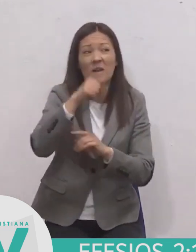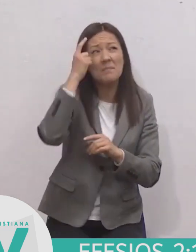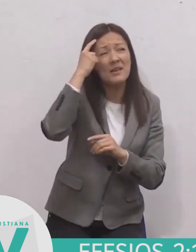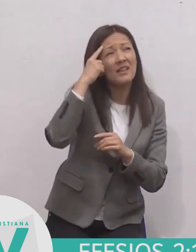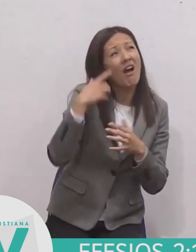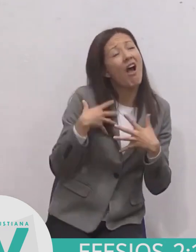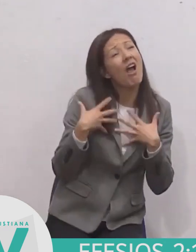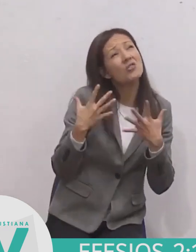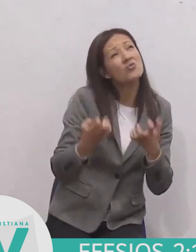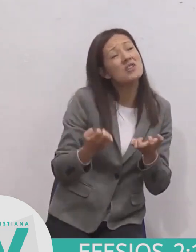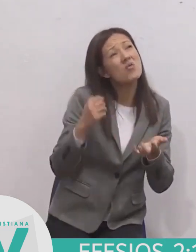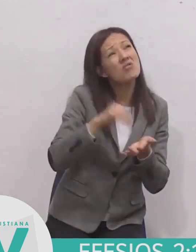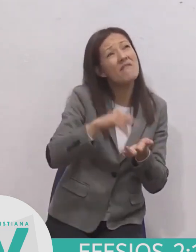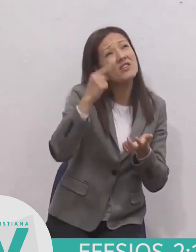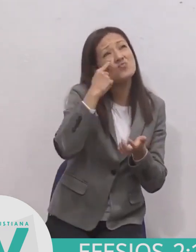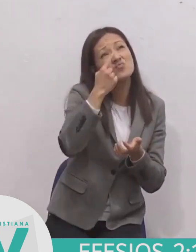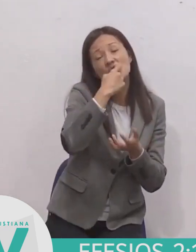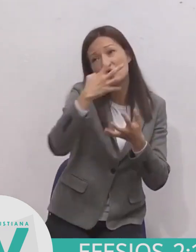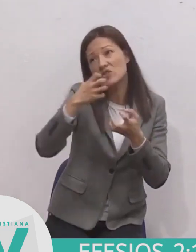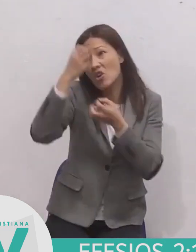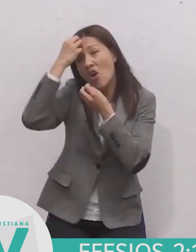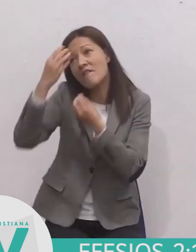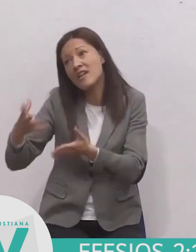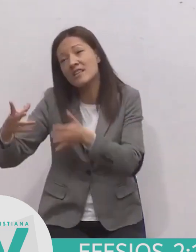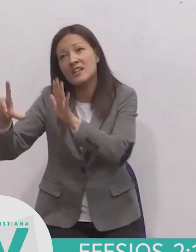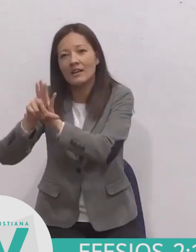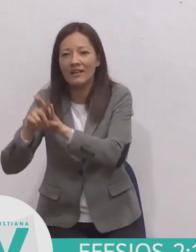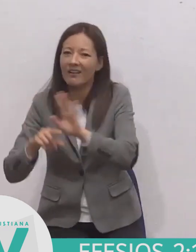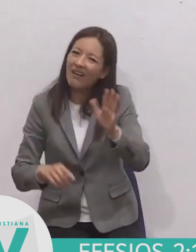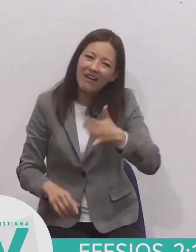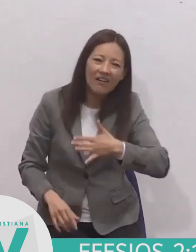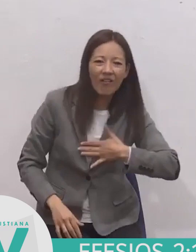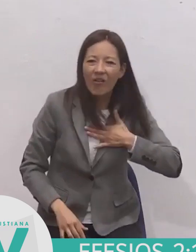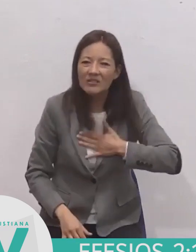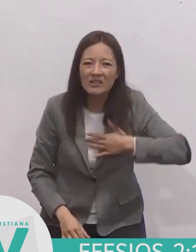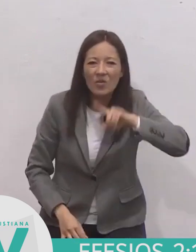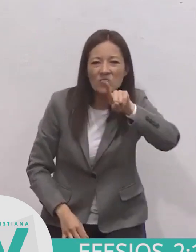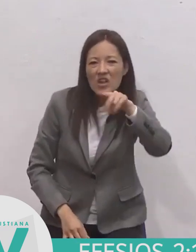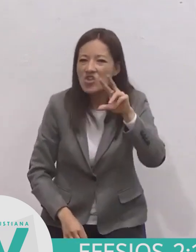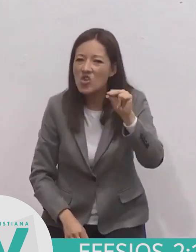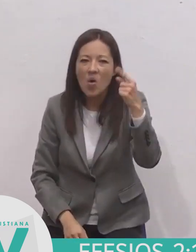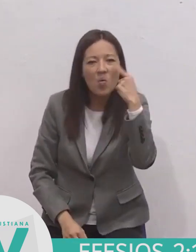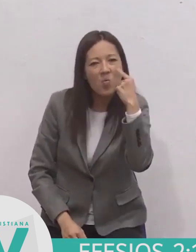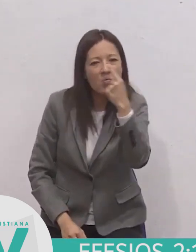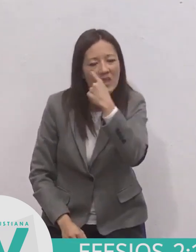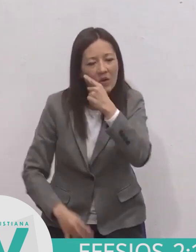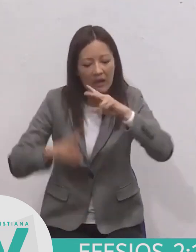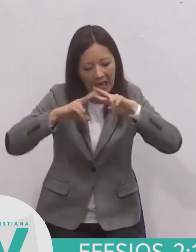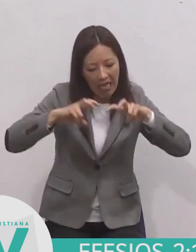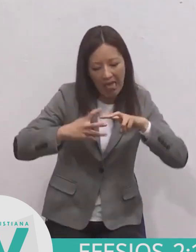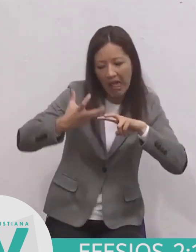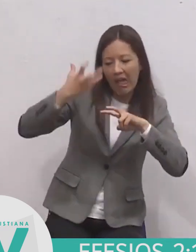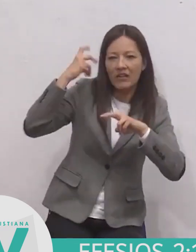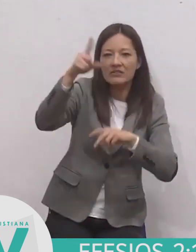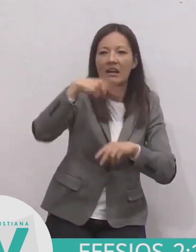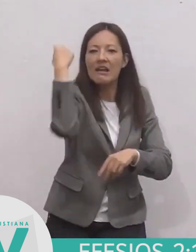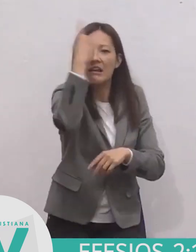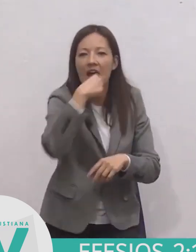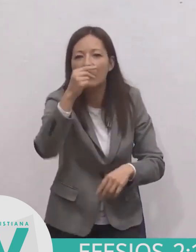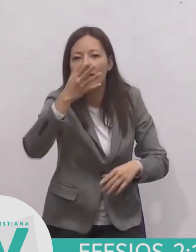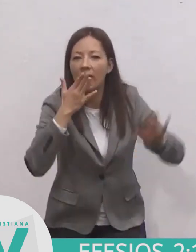judíos, no puede ser judío, hermano. Usted nació gentil, lo siento, aunque esculque su árbol genealógico, se le nota en la